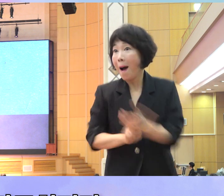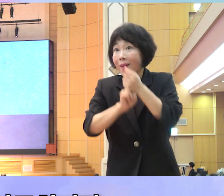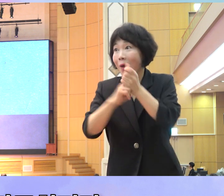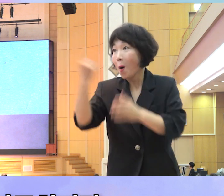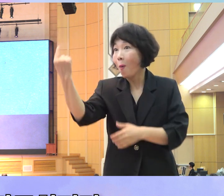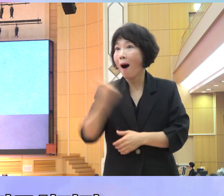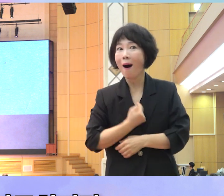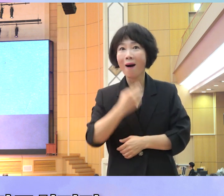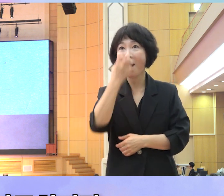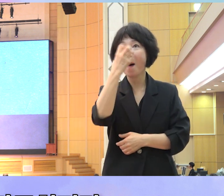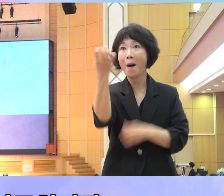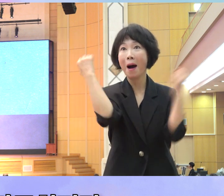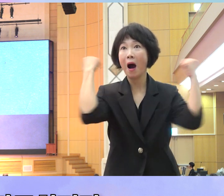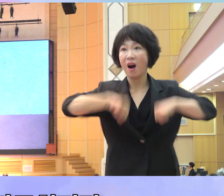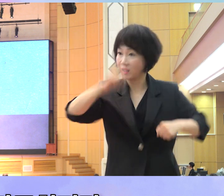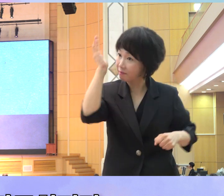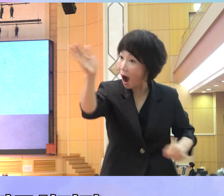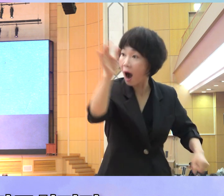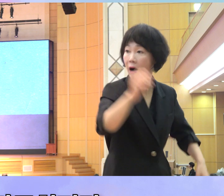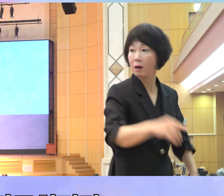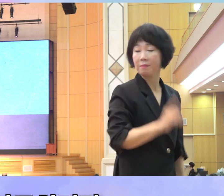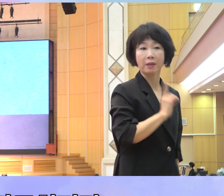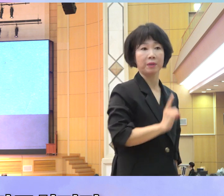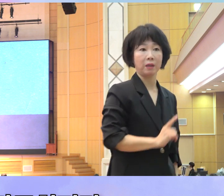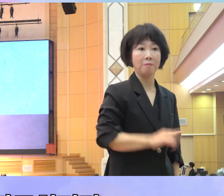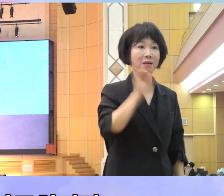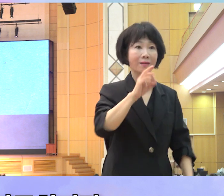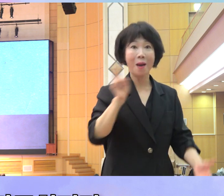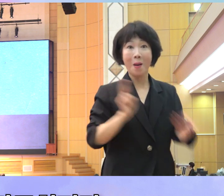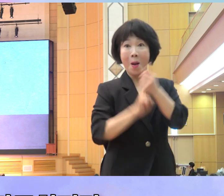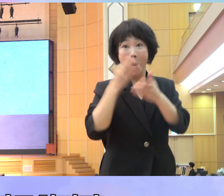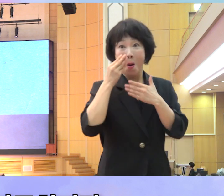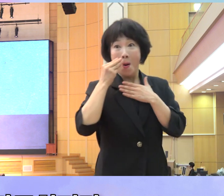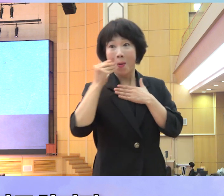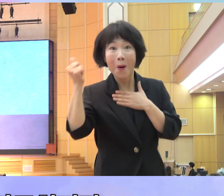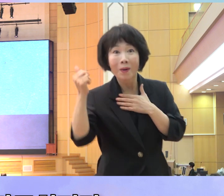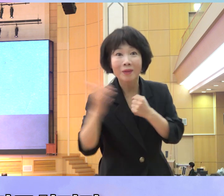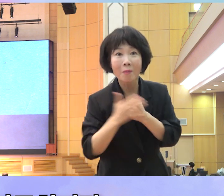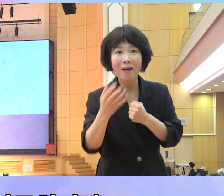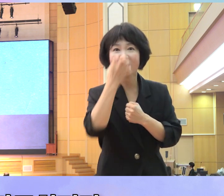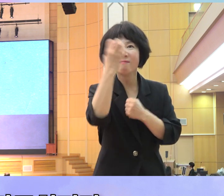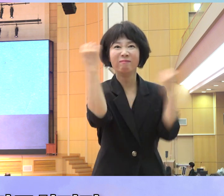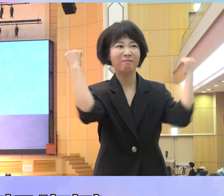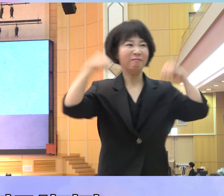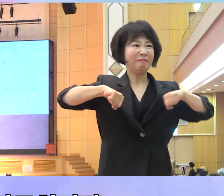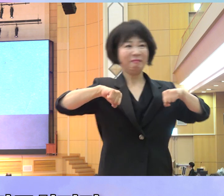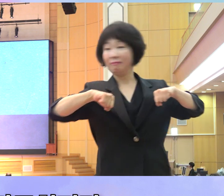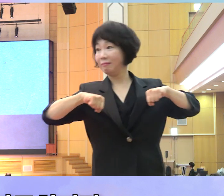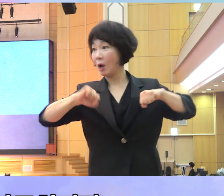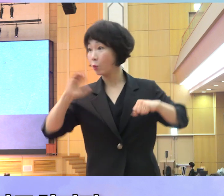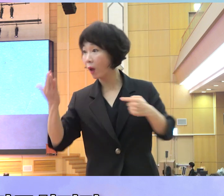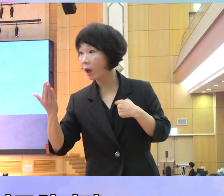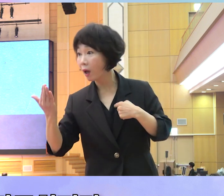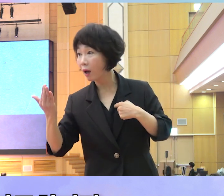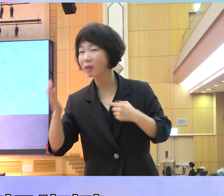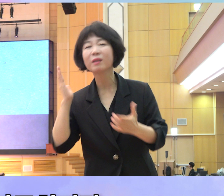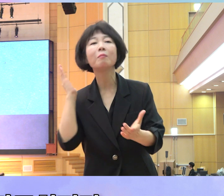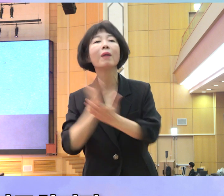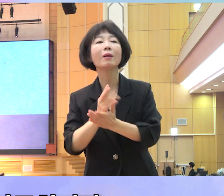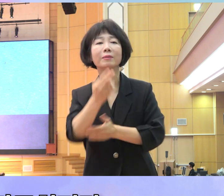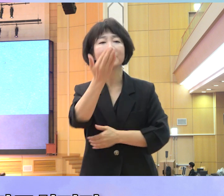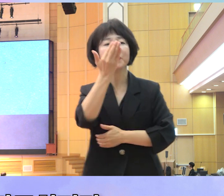교만하지 말어. 그때마다 뭐 해야 돼? 바로 하나님 앞에 와서 무릎 꿇고 기도하는 거야.